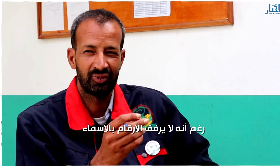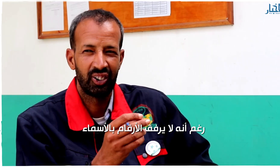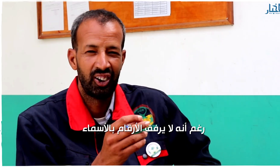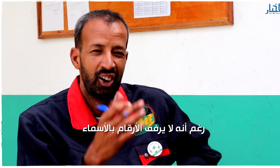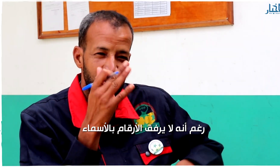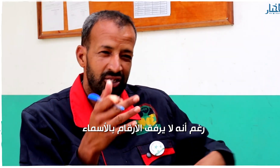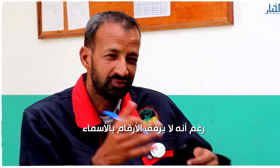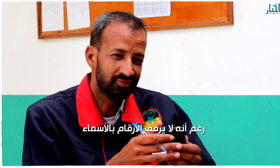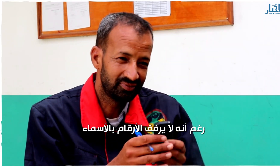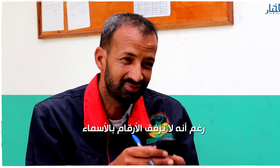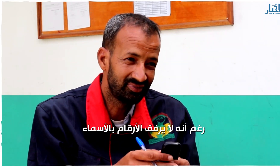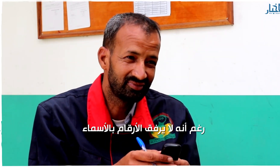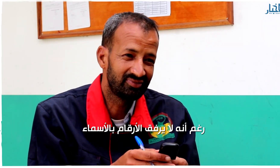يخاو ده يسوي ما كان يسوي